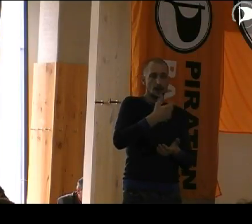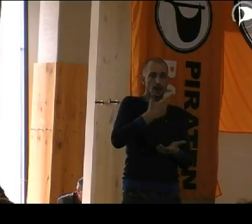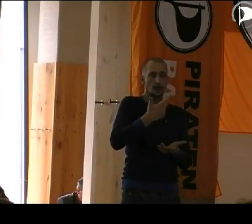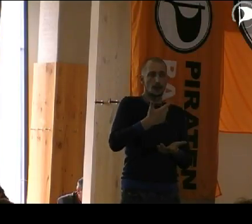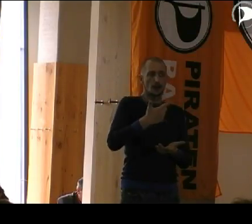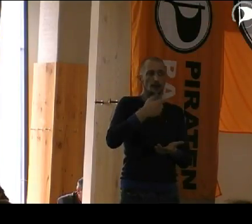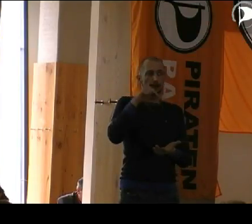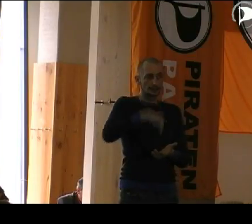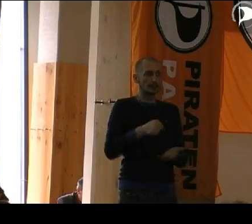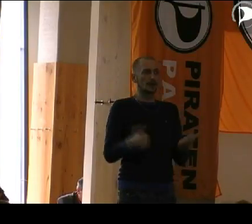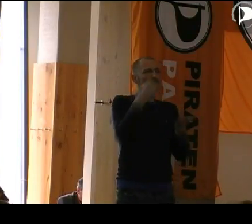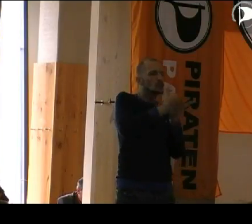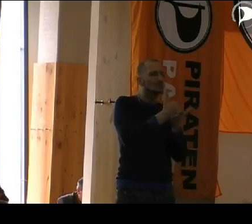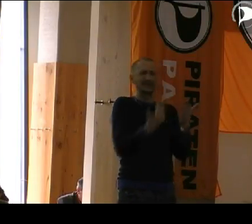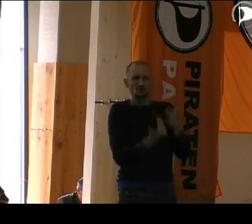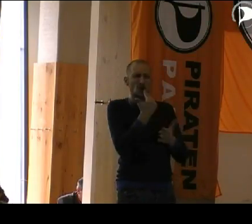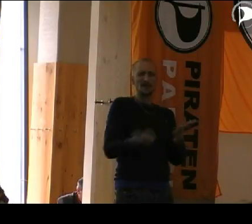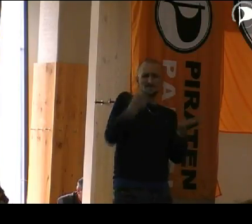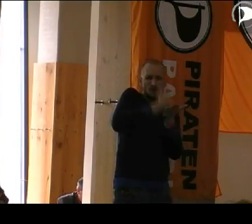vorstand raus